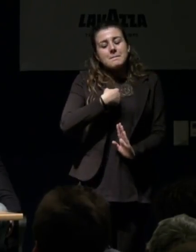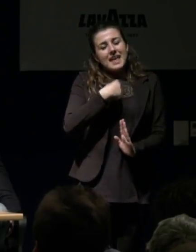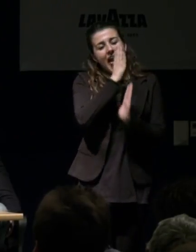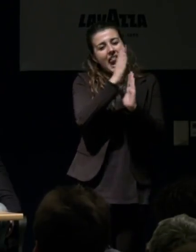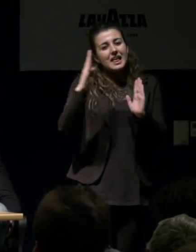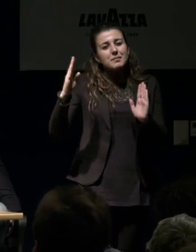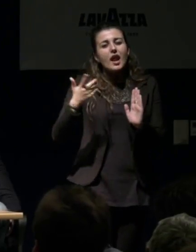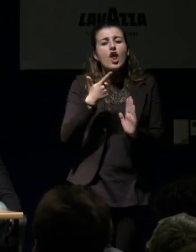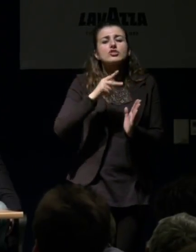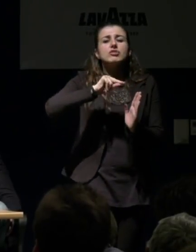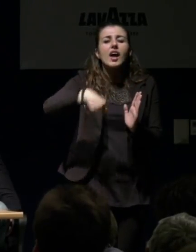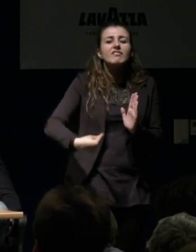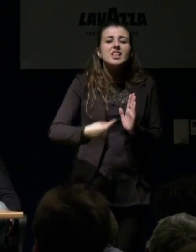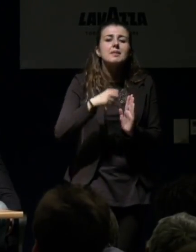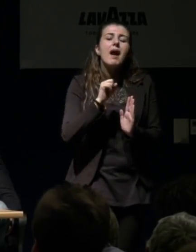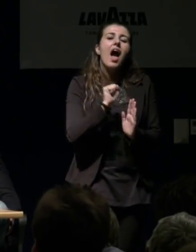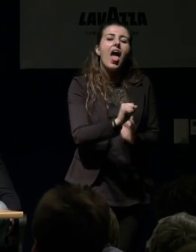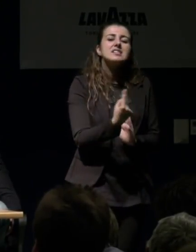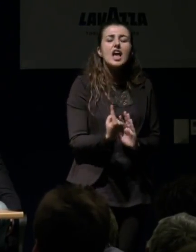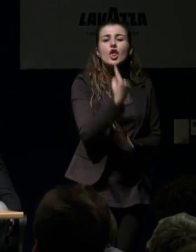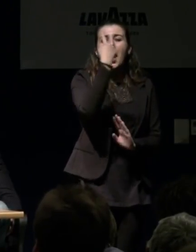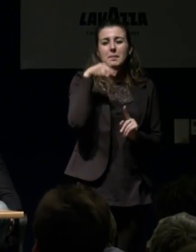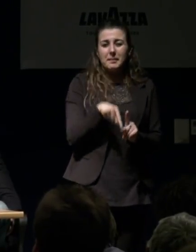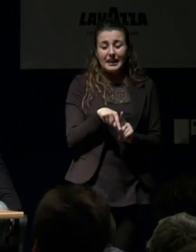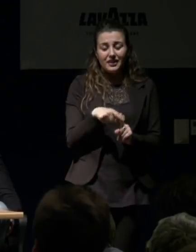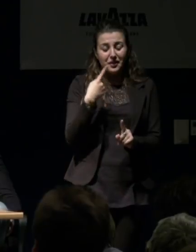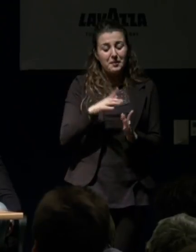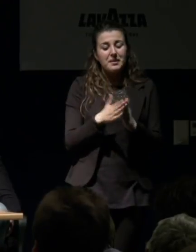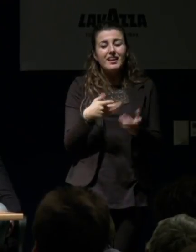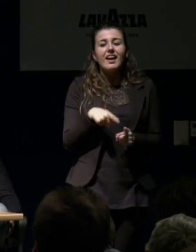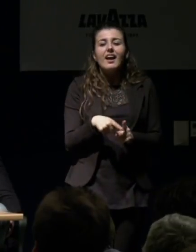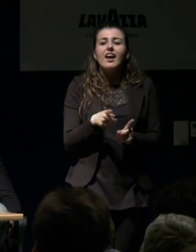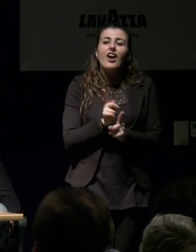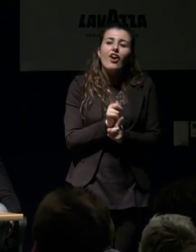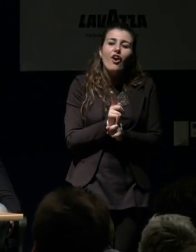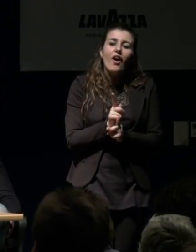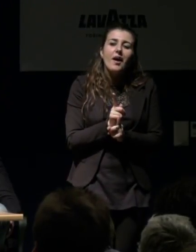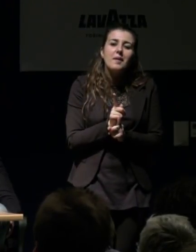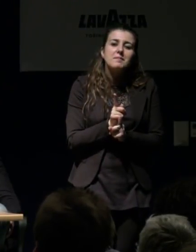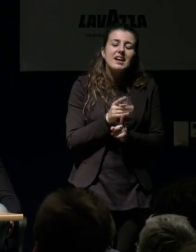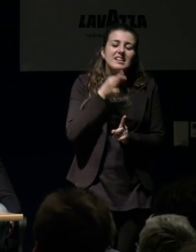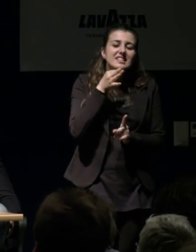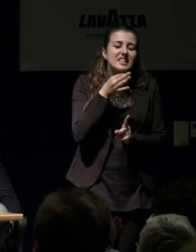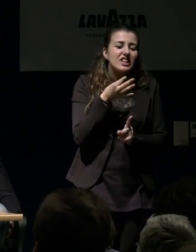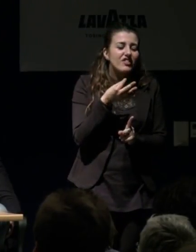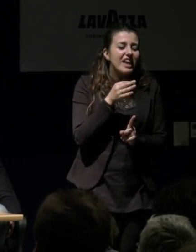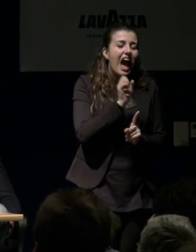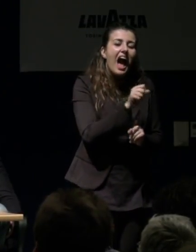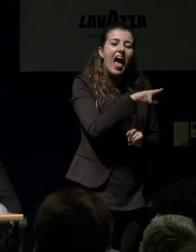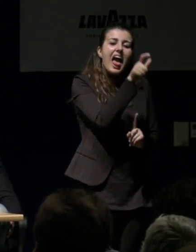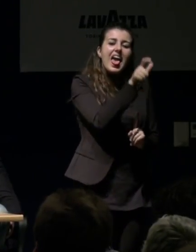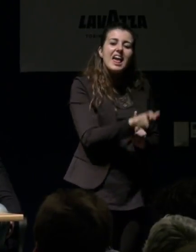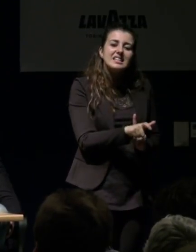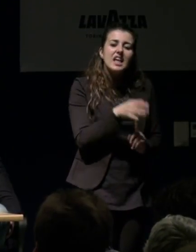è il sintomo della presenza che della sua presenza tra di noi avere